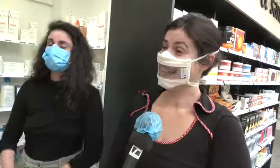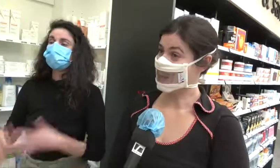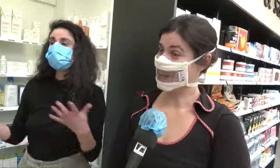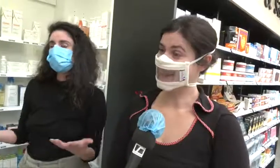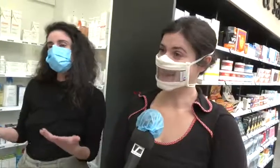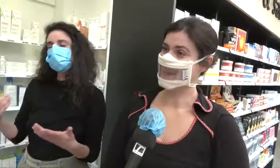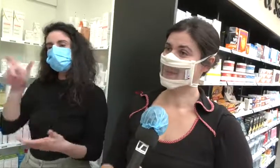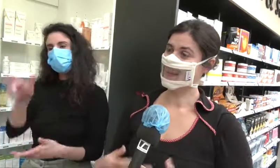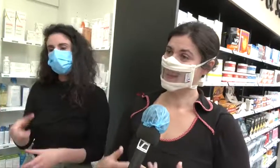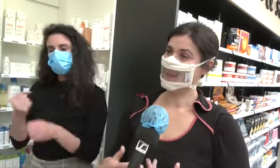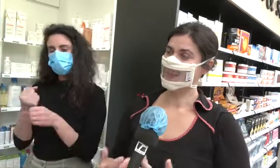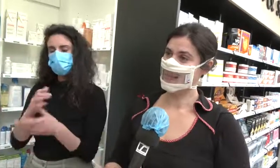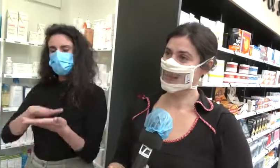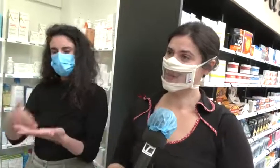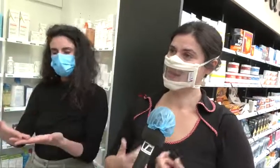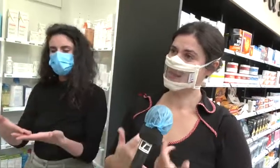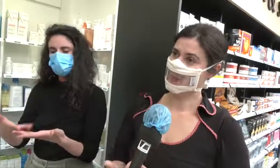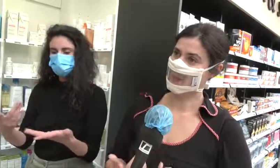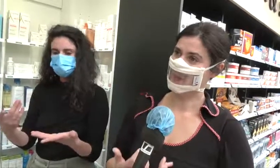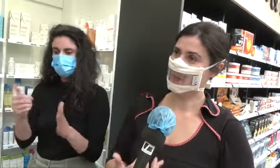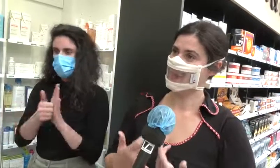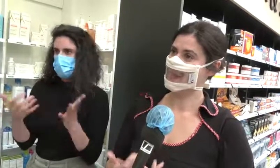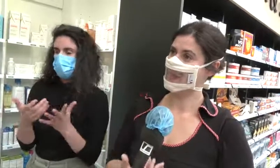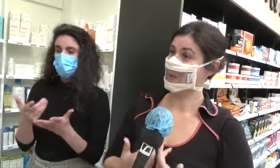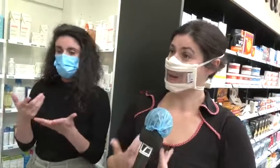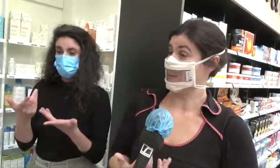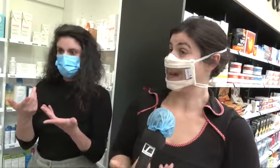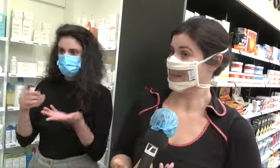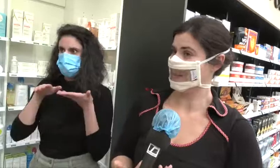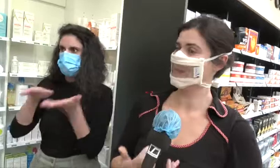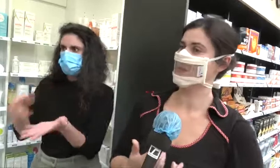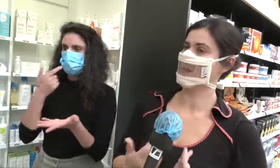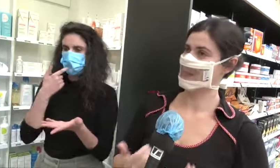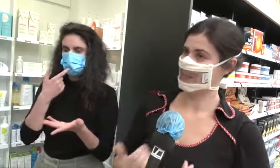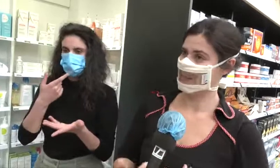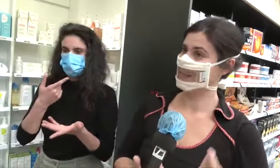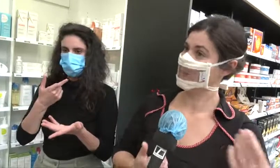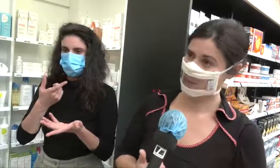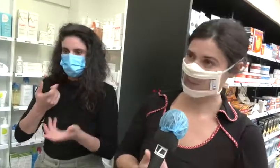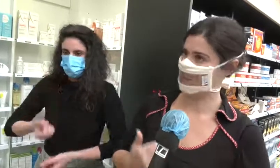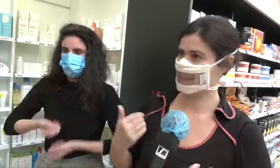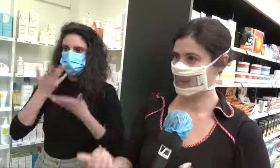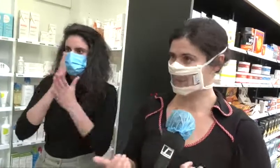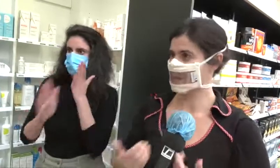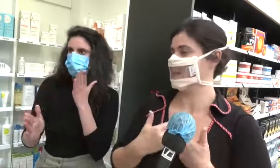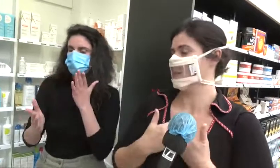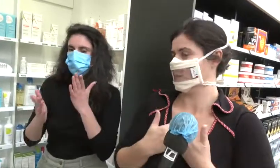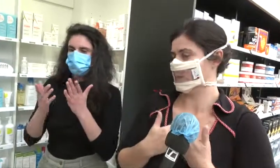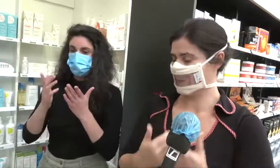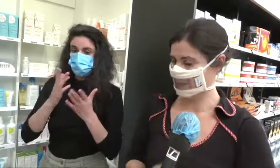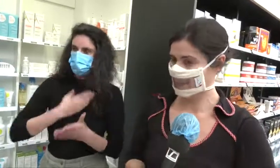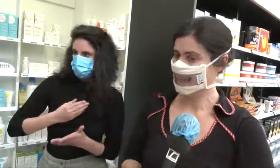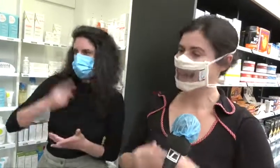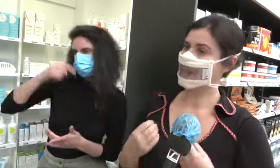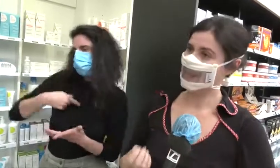Un interprète va traduire un message simultanément, un message à l'oral en fait, de manière simultanée, toujours entre le français et la langue des signes, dans